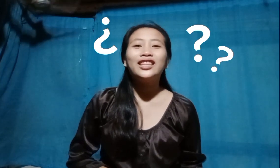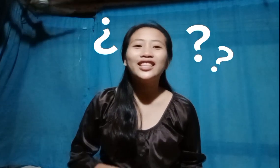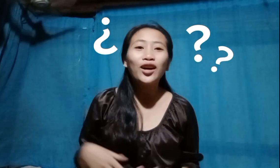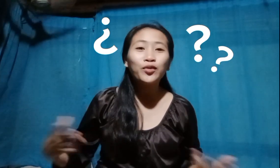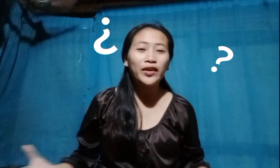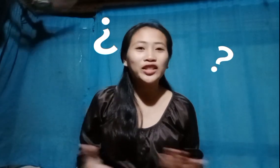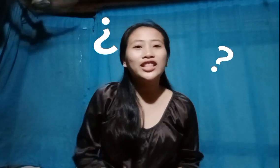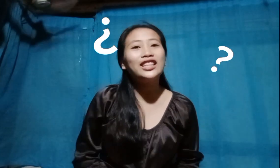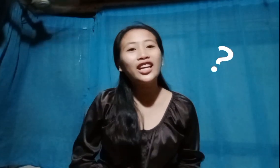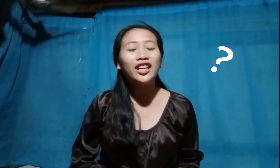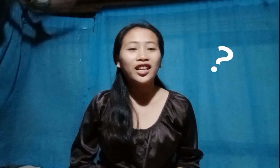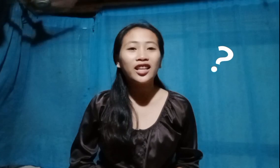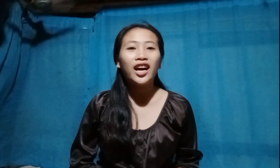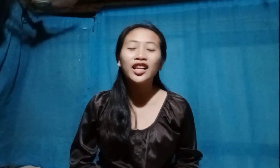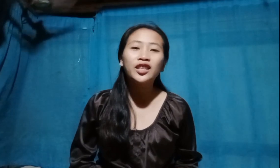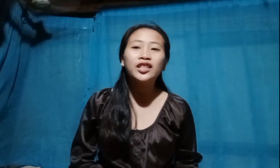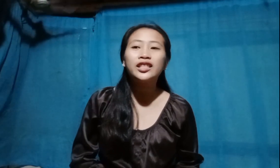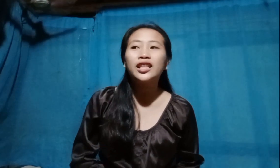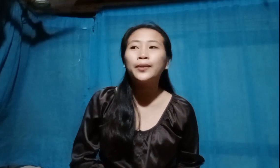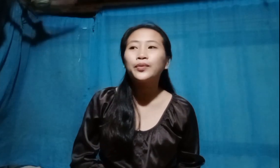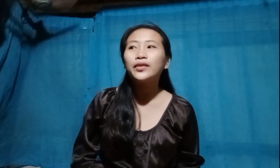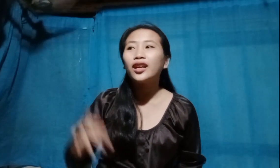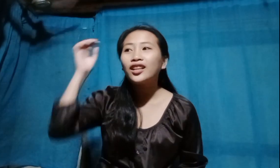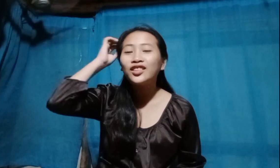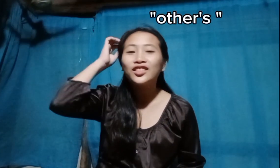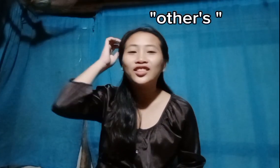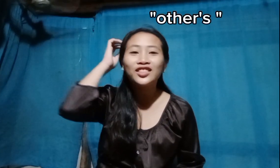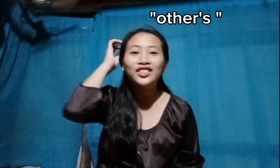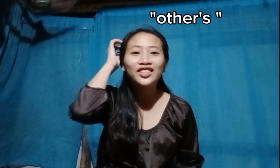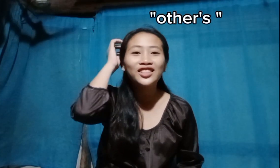hindi ako professional like others na